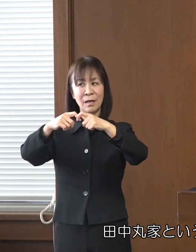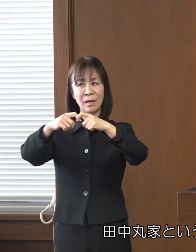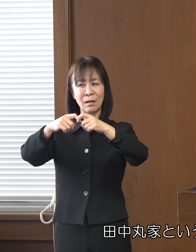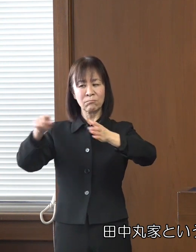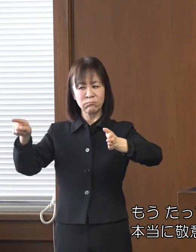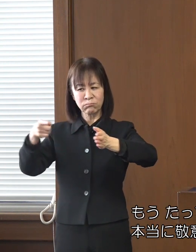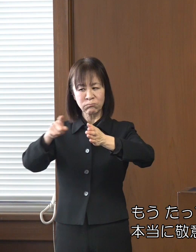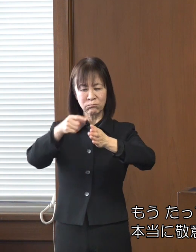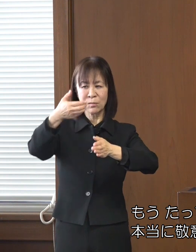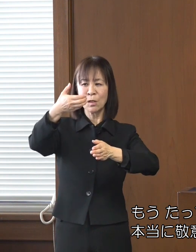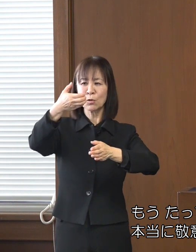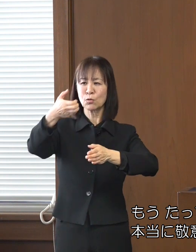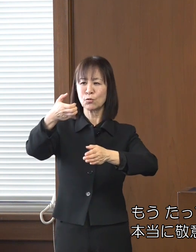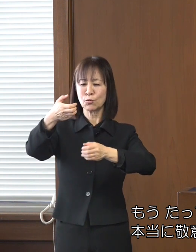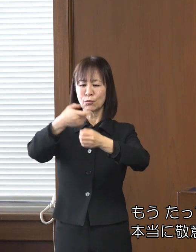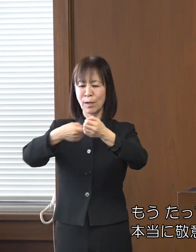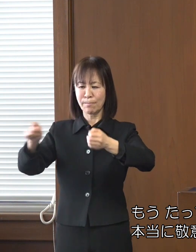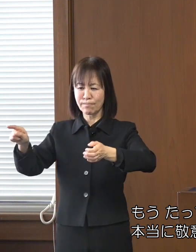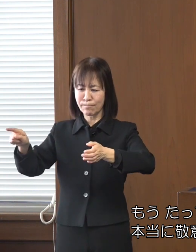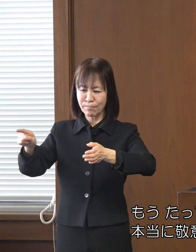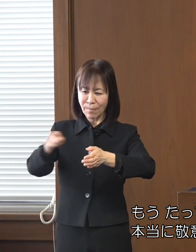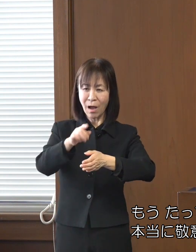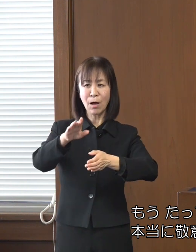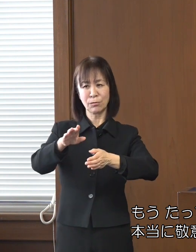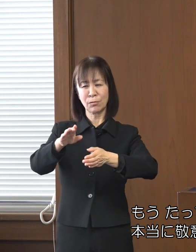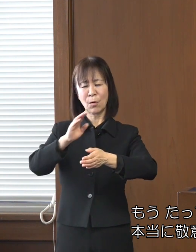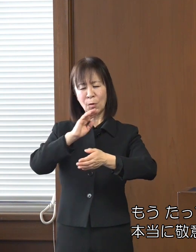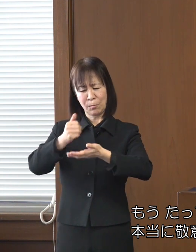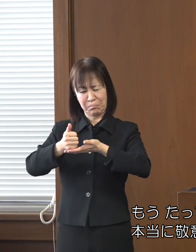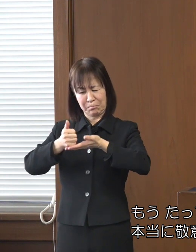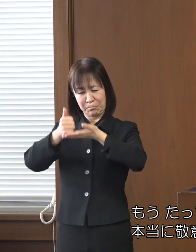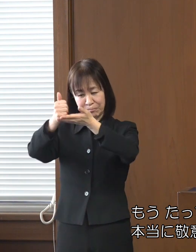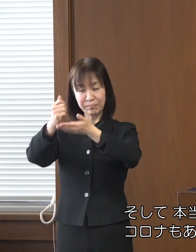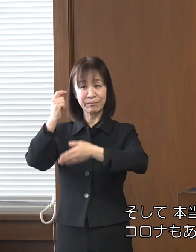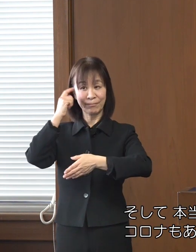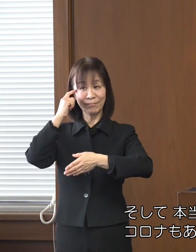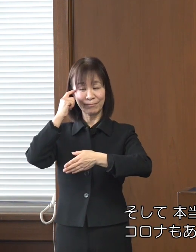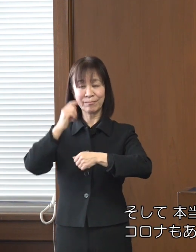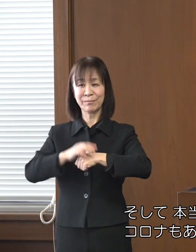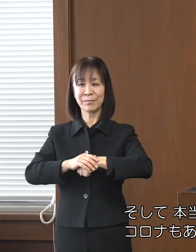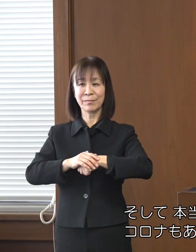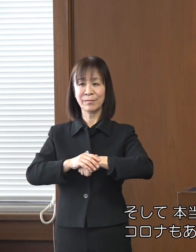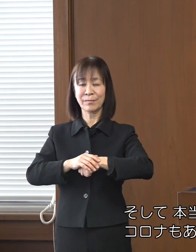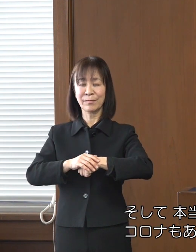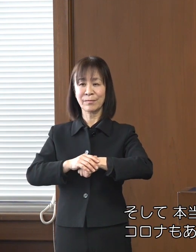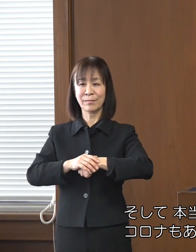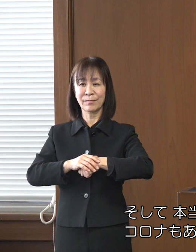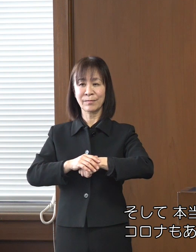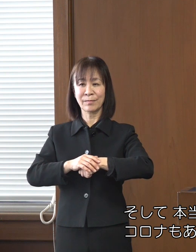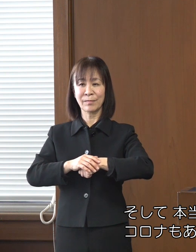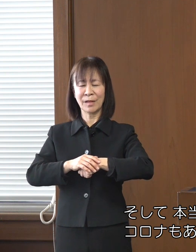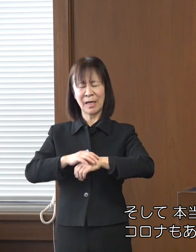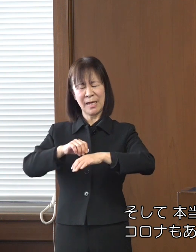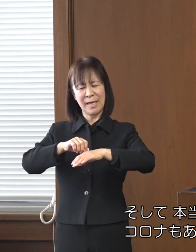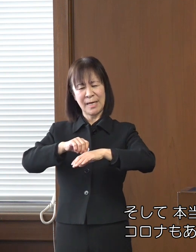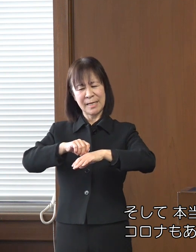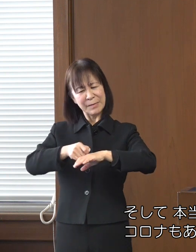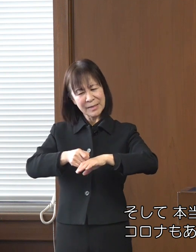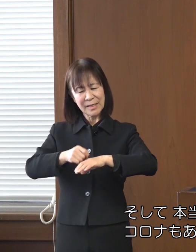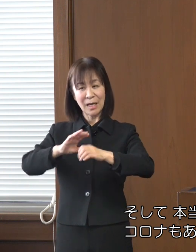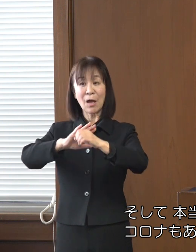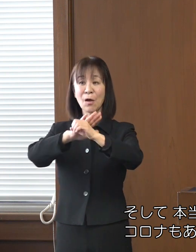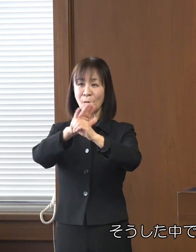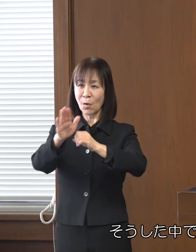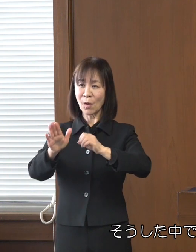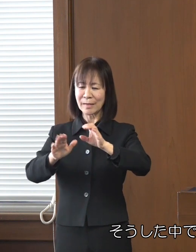90年ですかね、もう経ってるわけですけれども、本当に敬意を表したいと思います。そして、本当につらかったと思います。コロナもあ